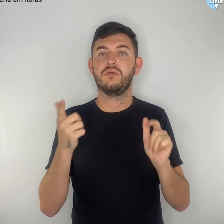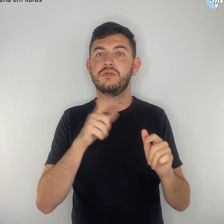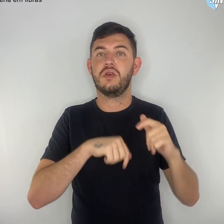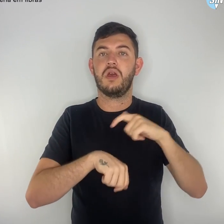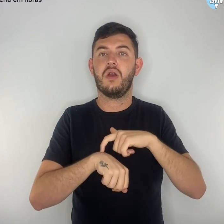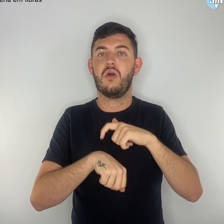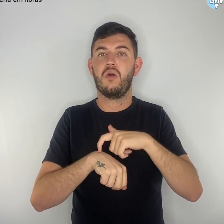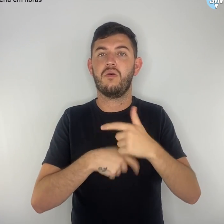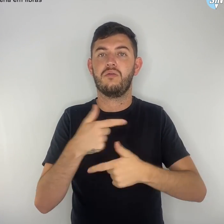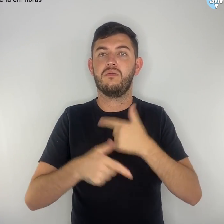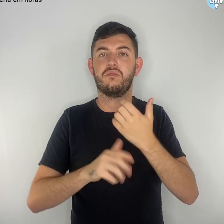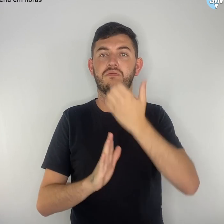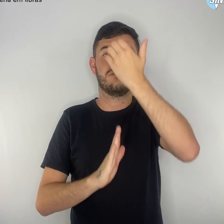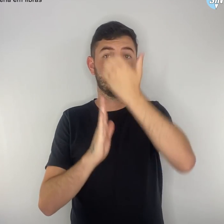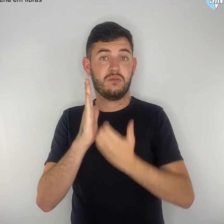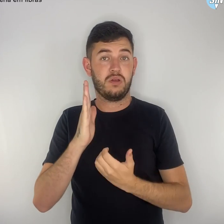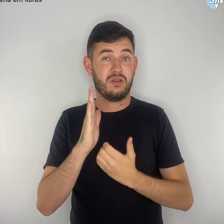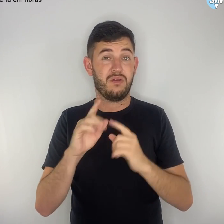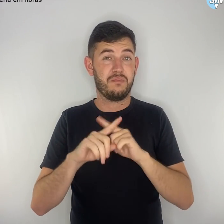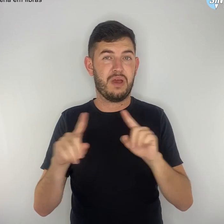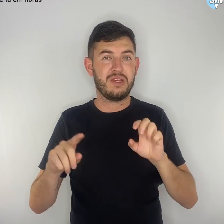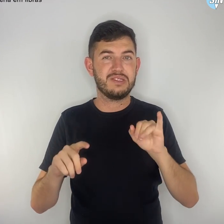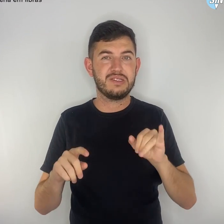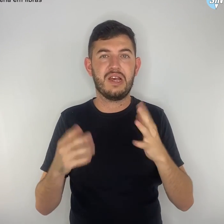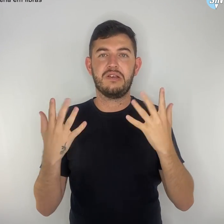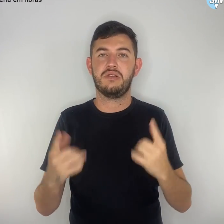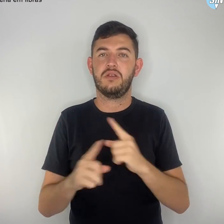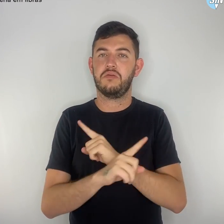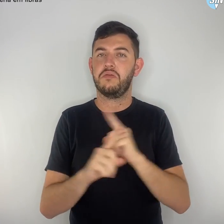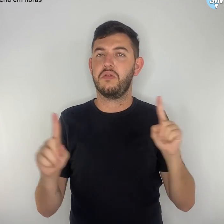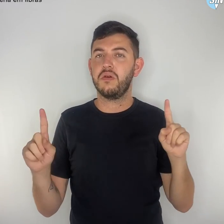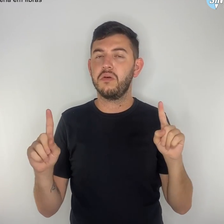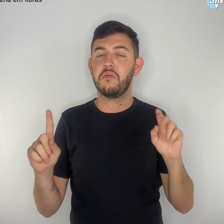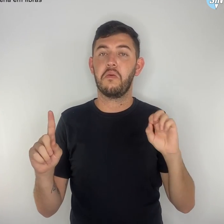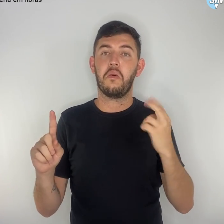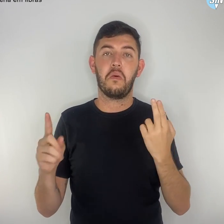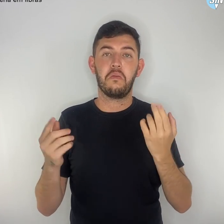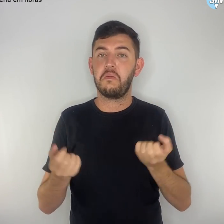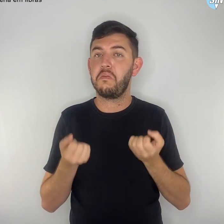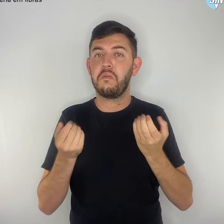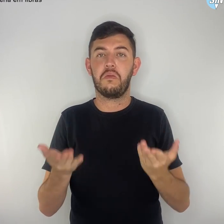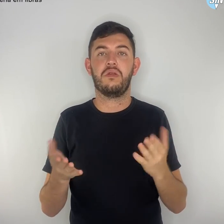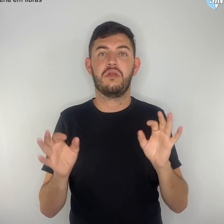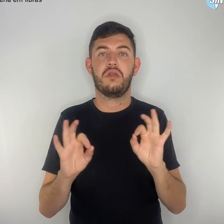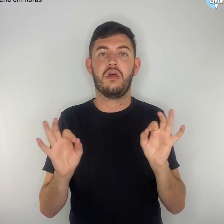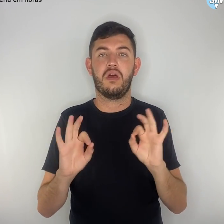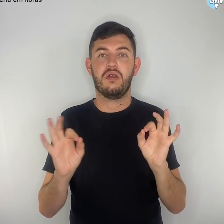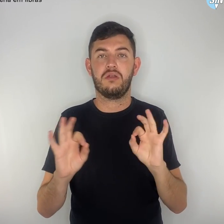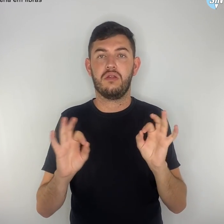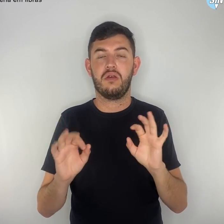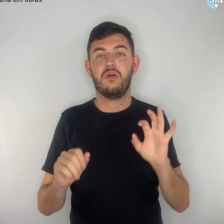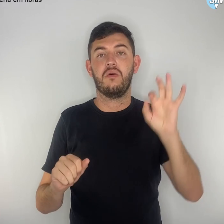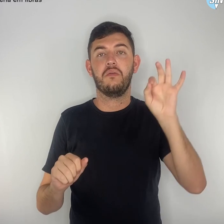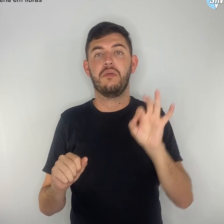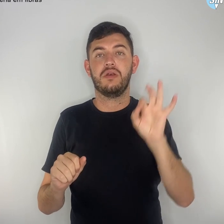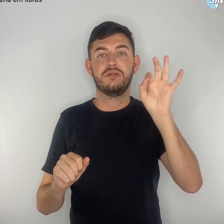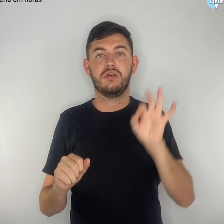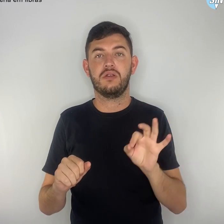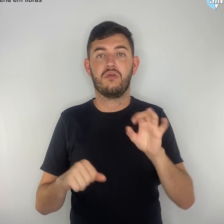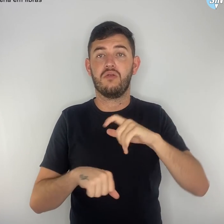e, caso seja negado ou não seja concedido o percentual de tempo devido,